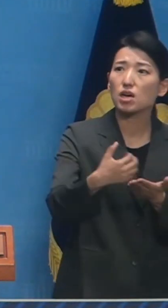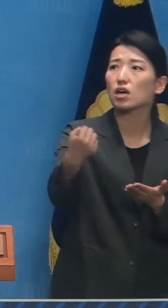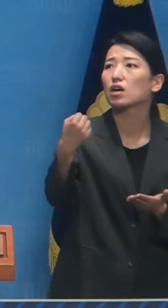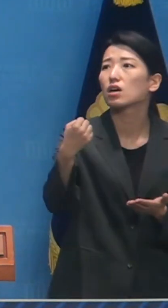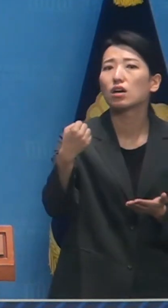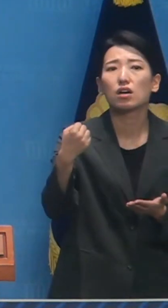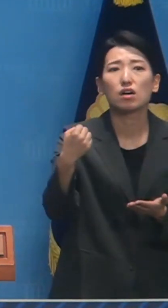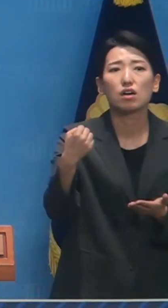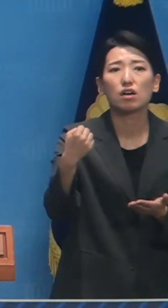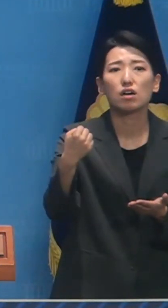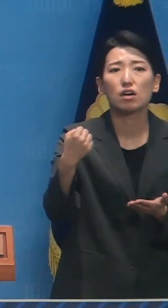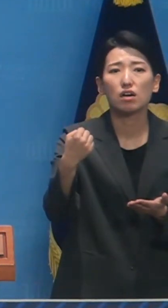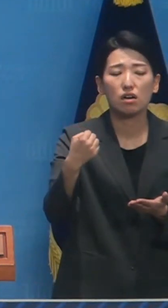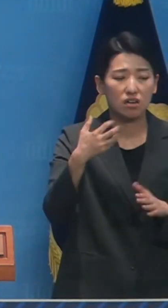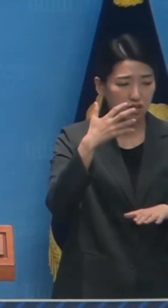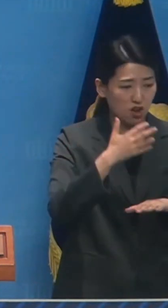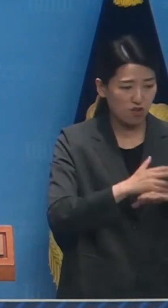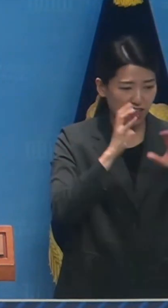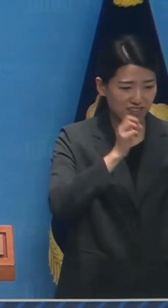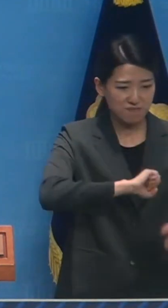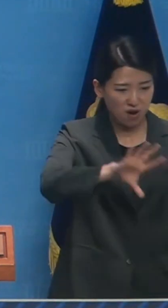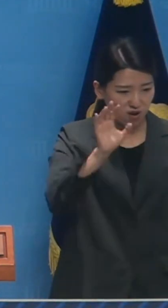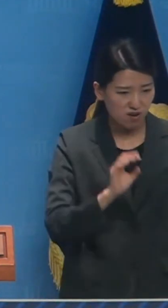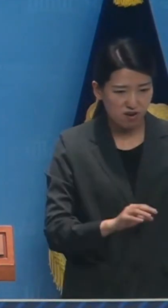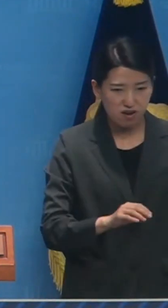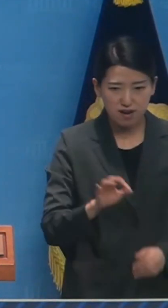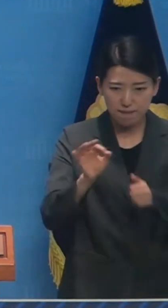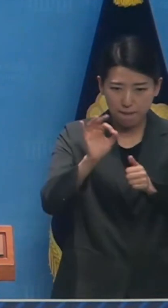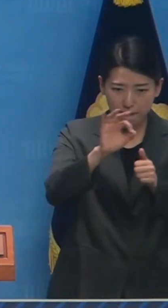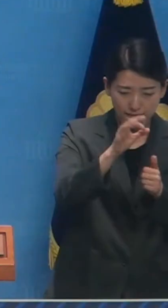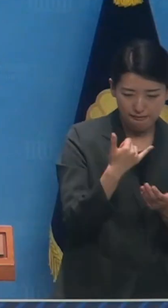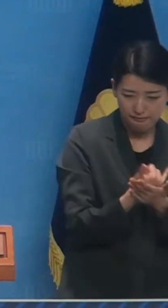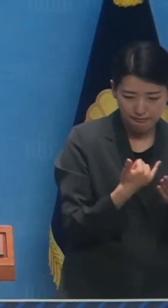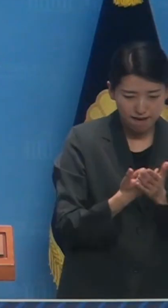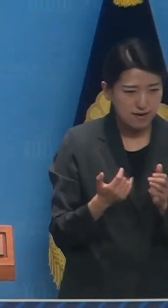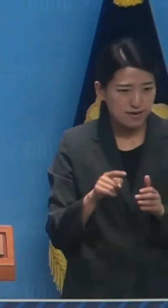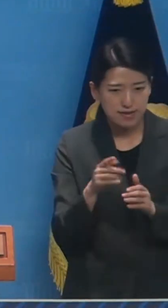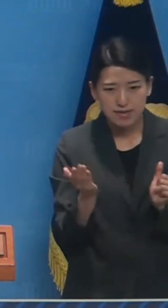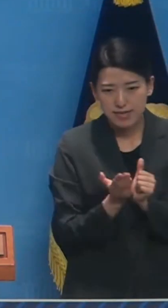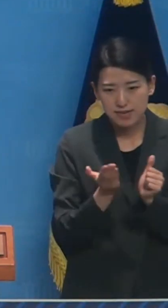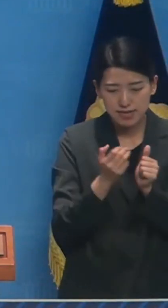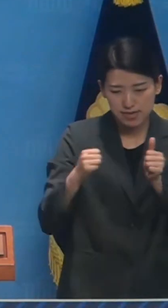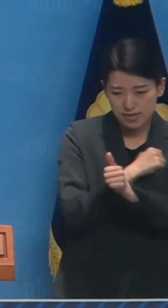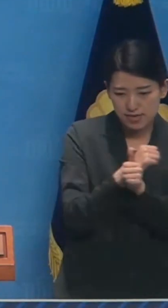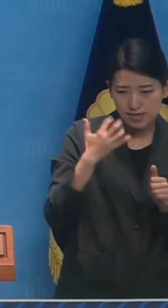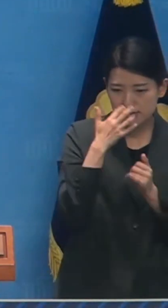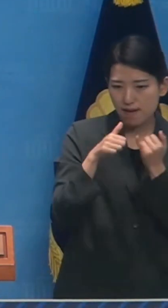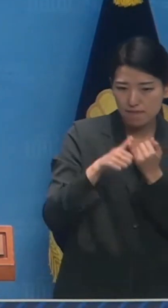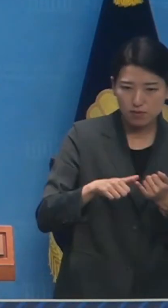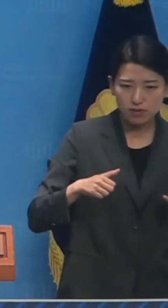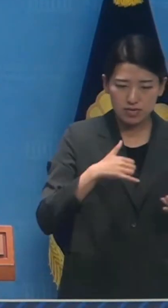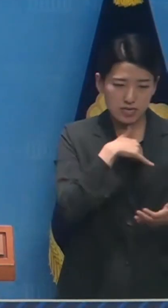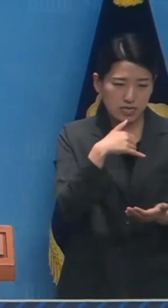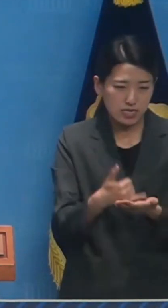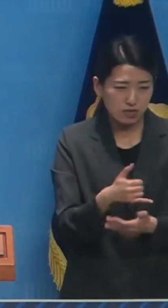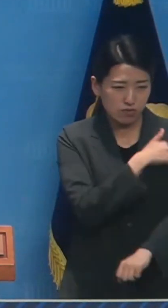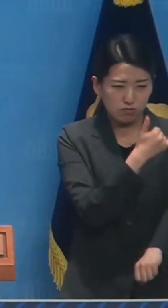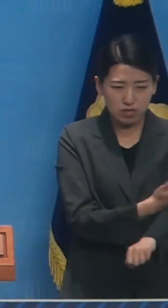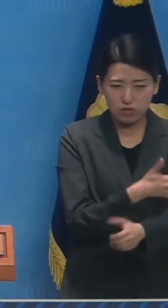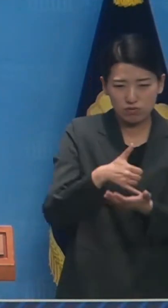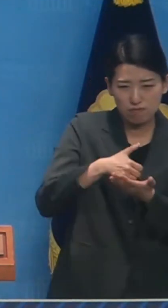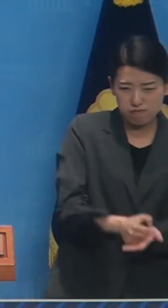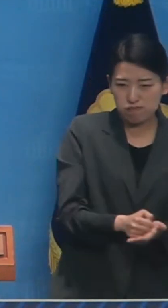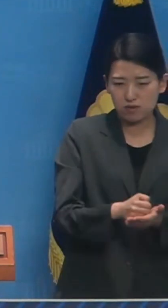상실되고 무법천지가 되어 버린 대한민국의 뼈아픈 내적 상처는